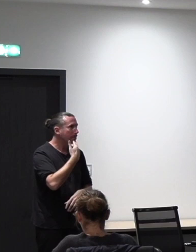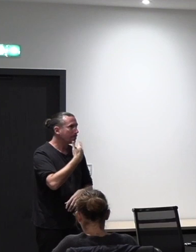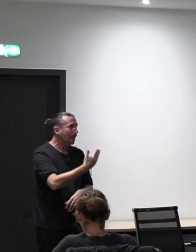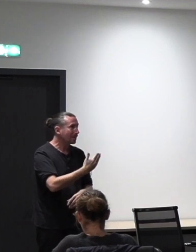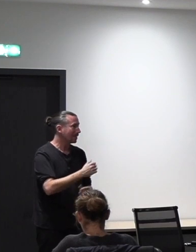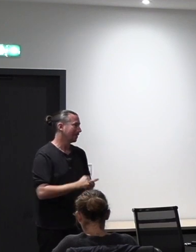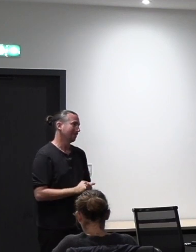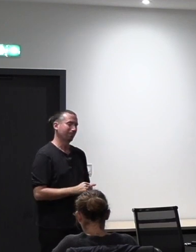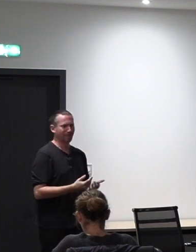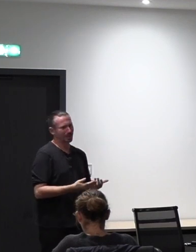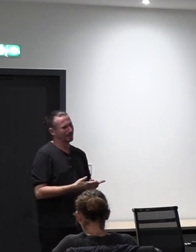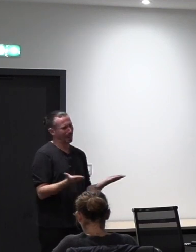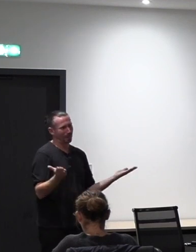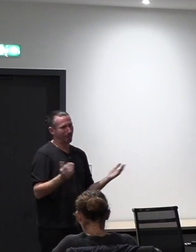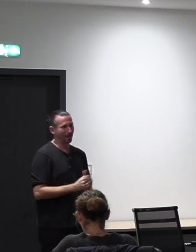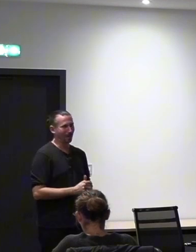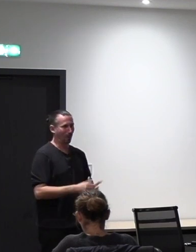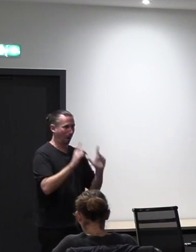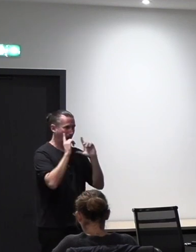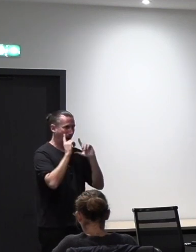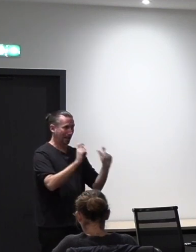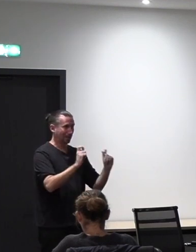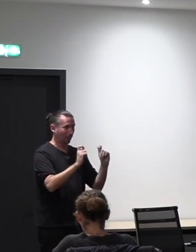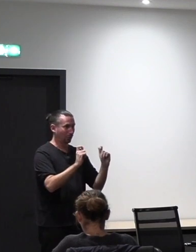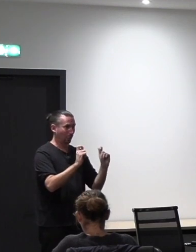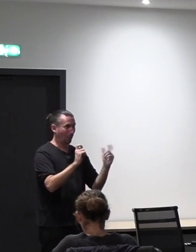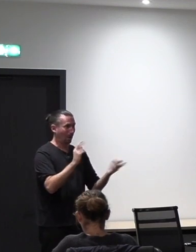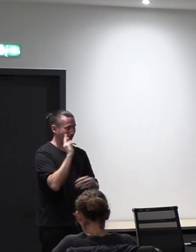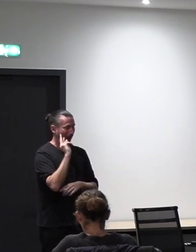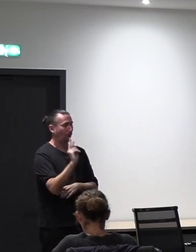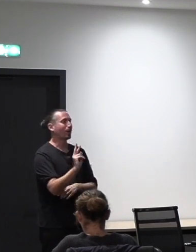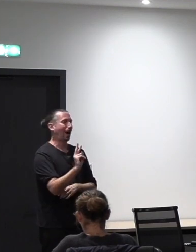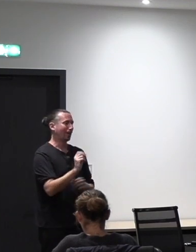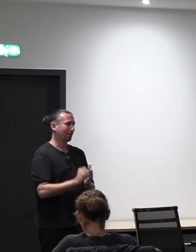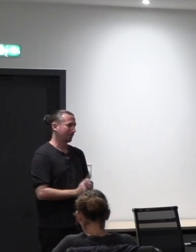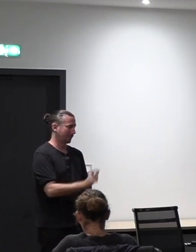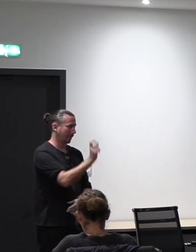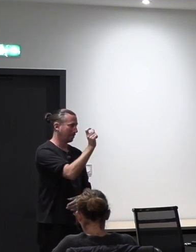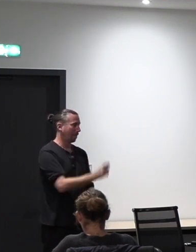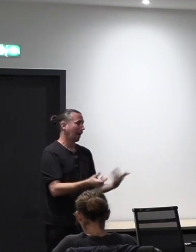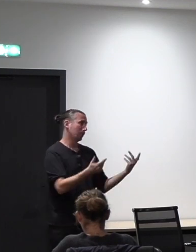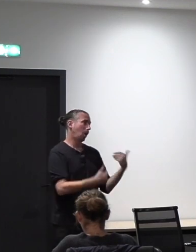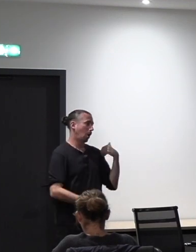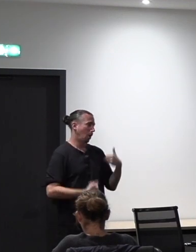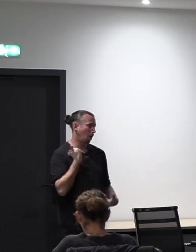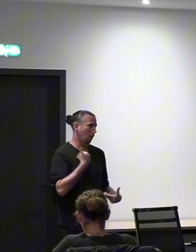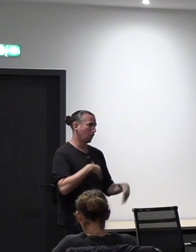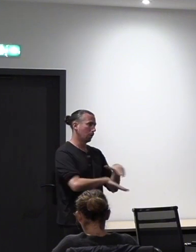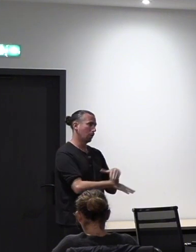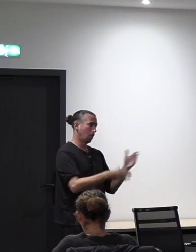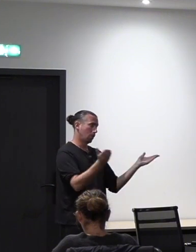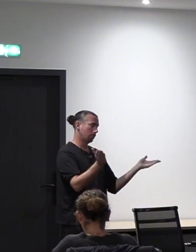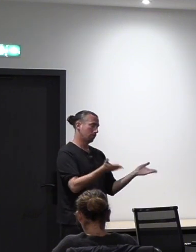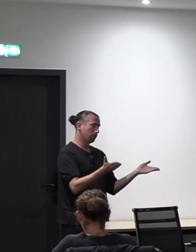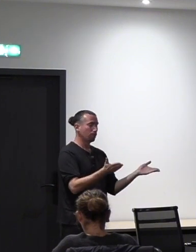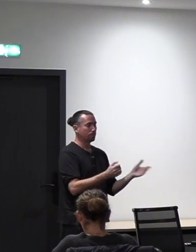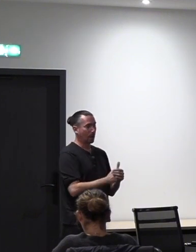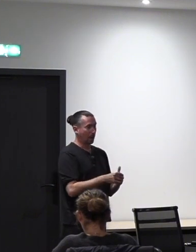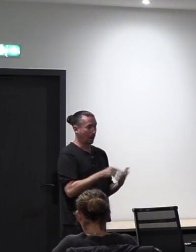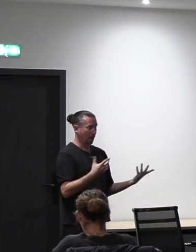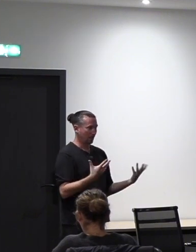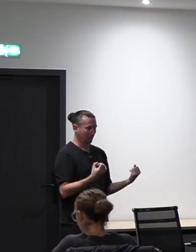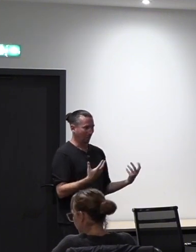hein. Je crois qu'attention aussi à notre propre regard. La personne en situation de handicap à l'hôpital, et les jeunes étudiants le ressentent, elle